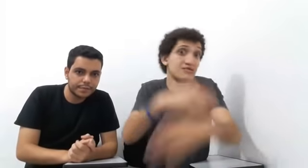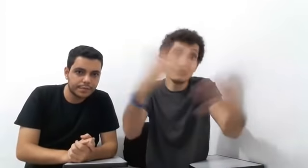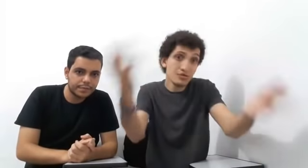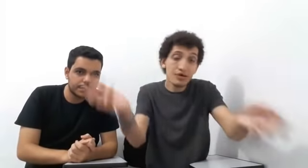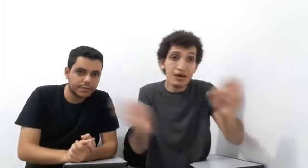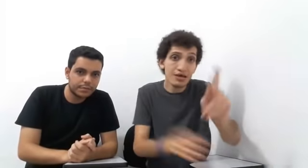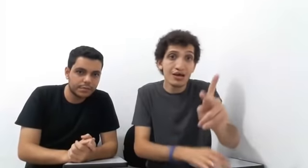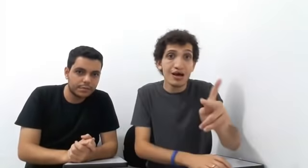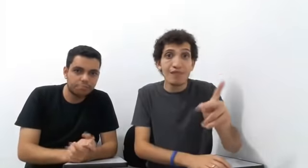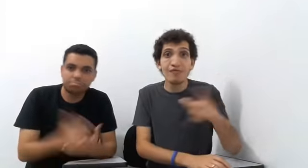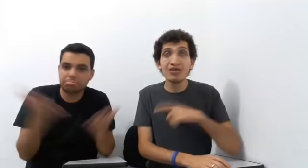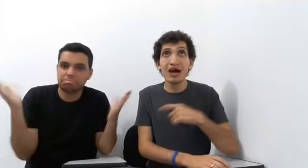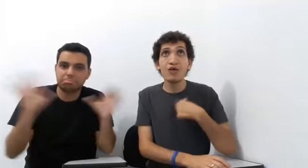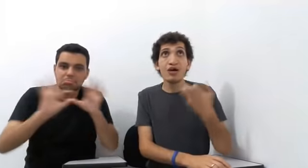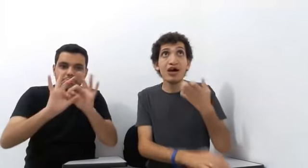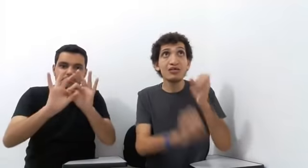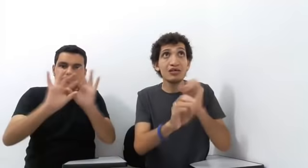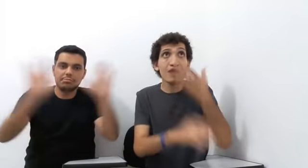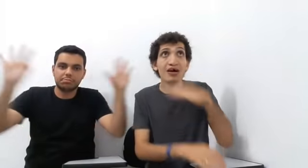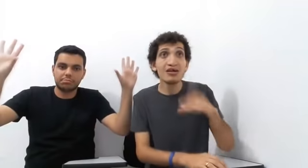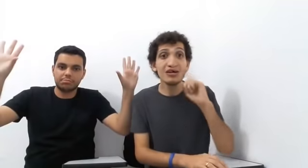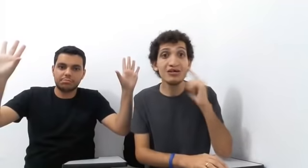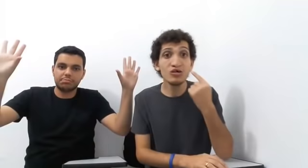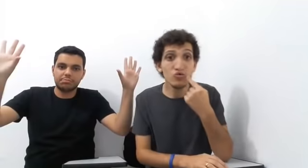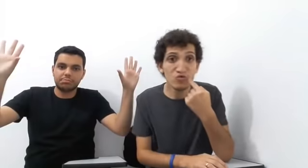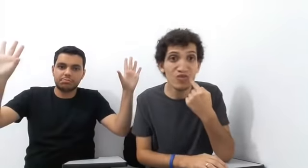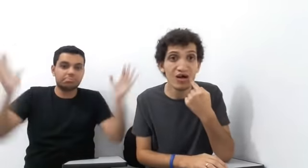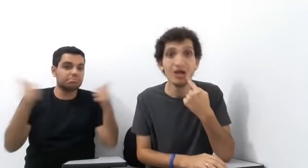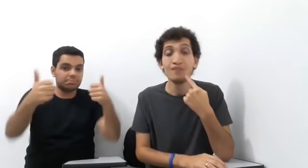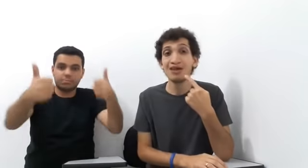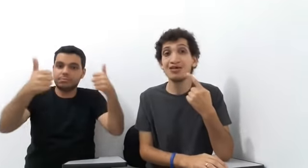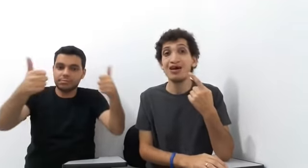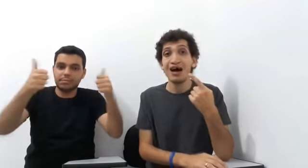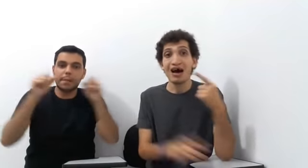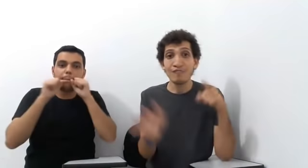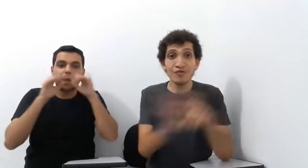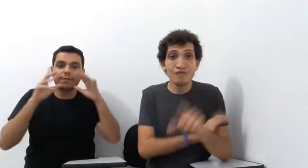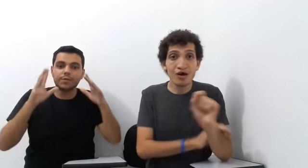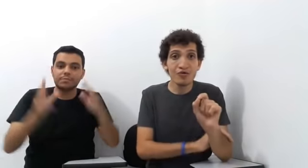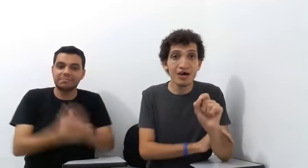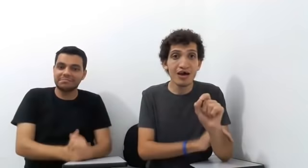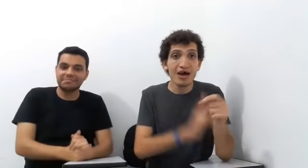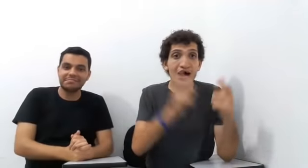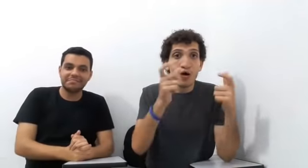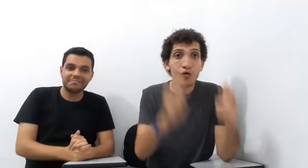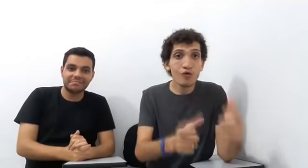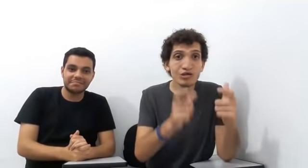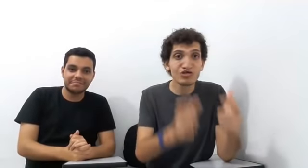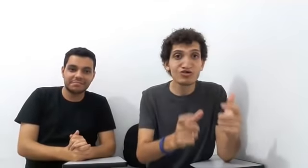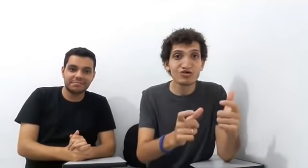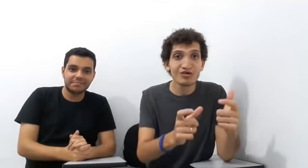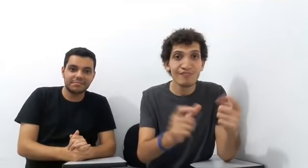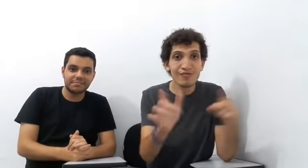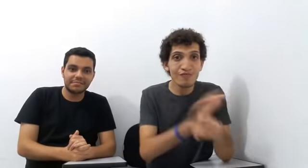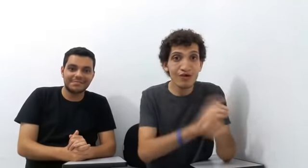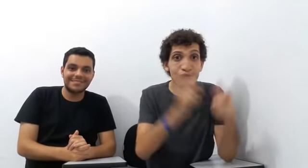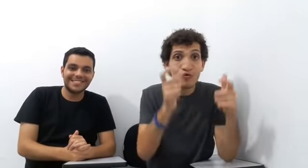Aí eu quero ensinar criança surda. Mas a que eu faço onde? Eu faço